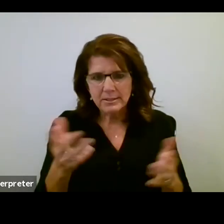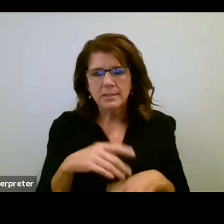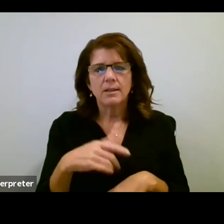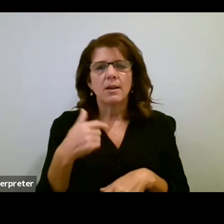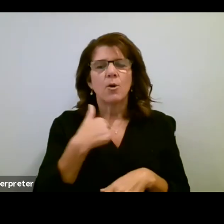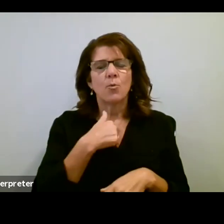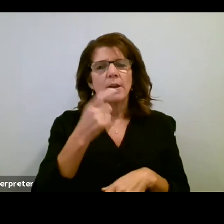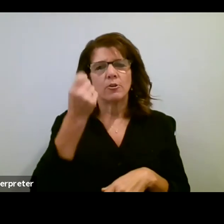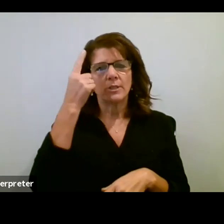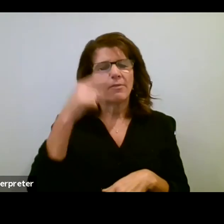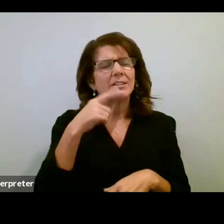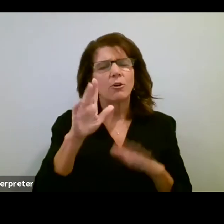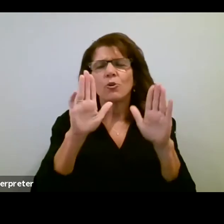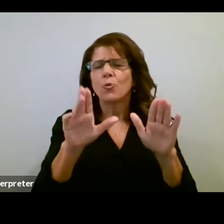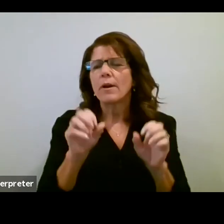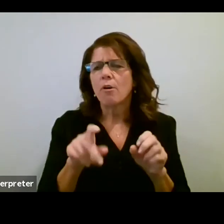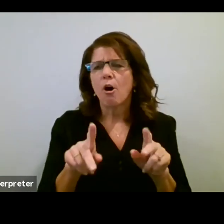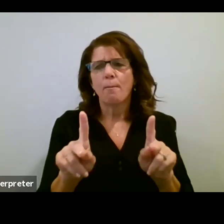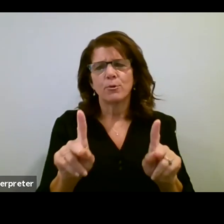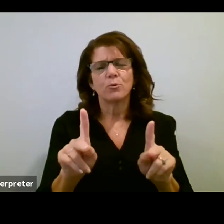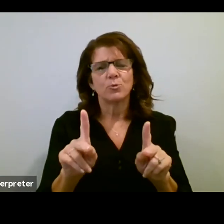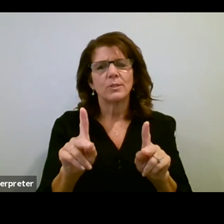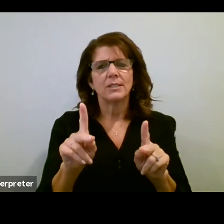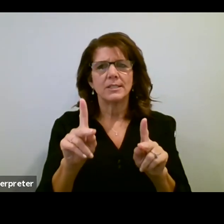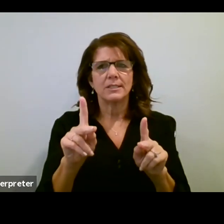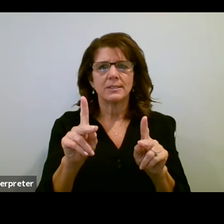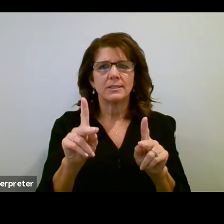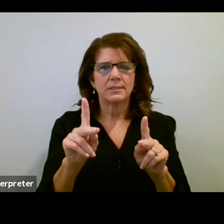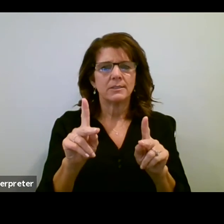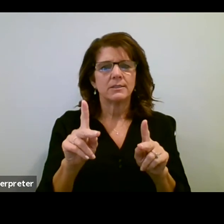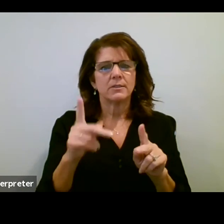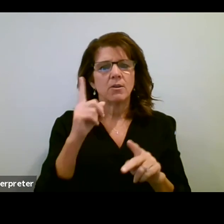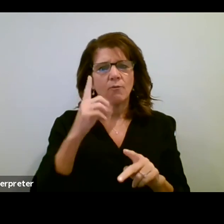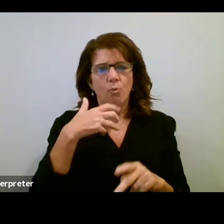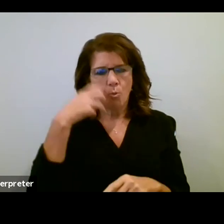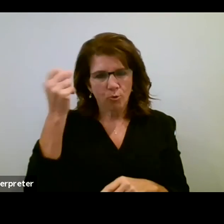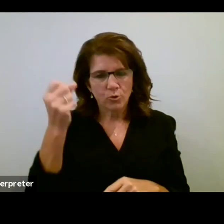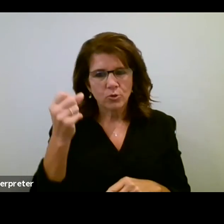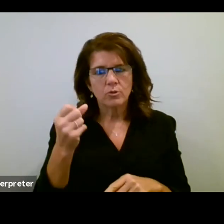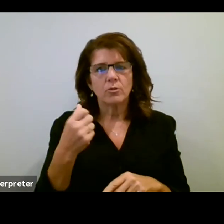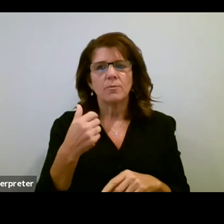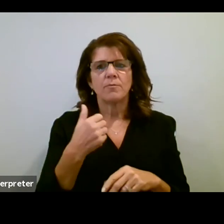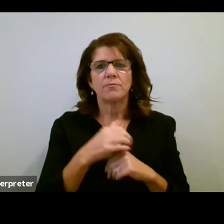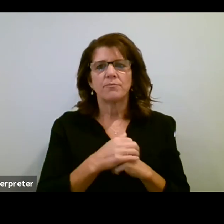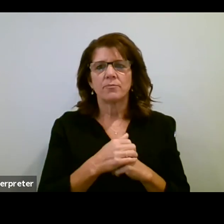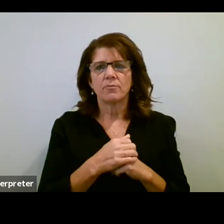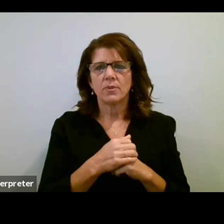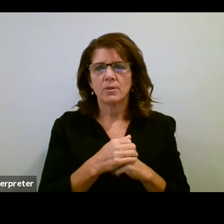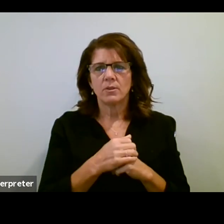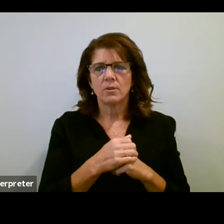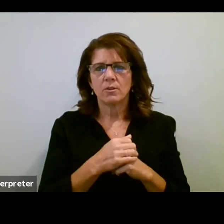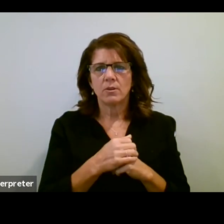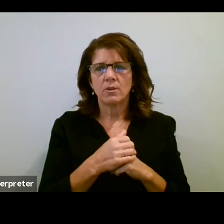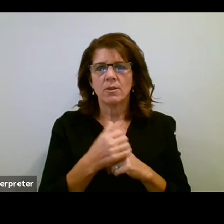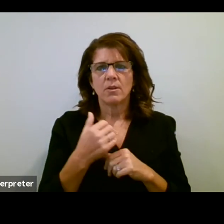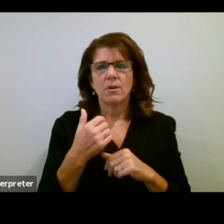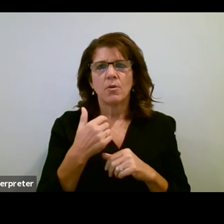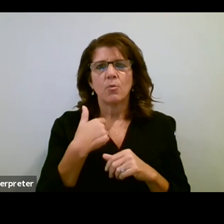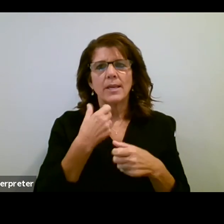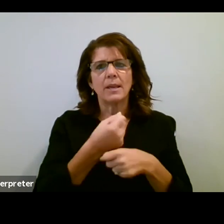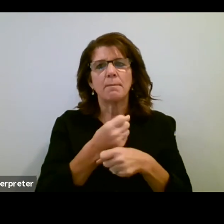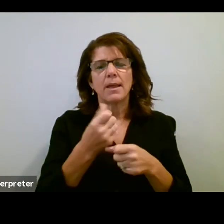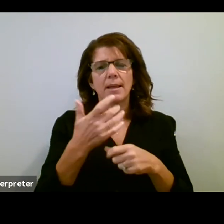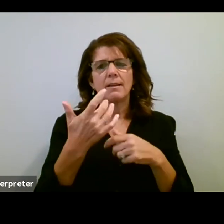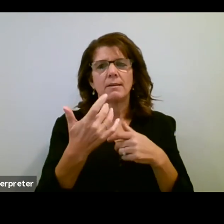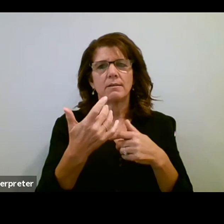que tenemos que llegar a alcanzar para todas las personas mayores. De igual forma, hemos trabajado en